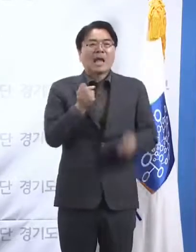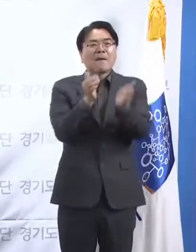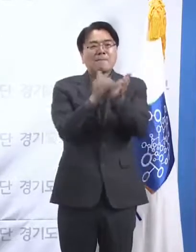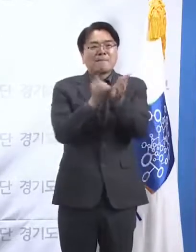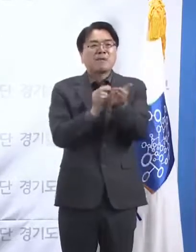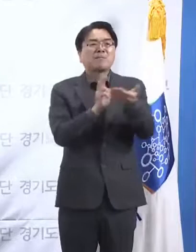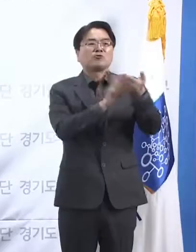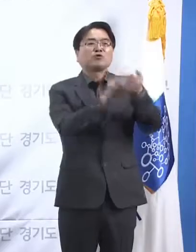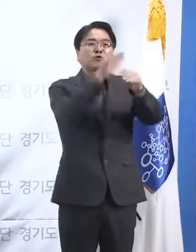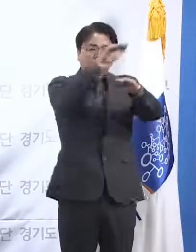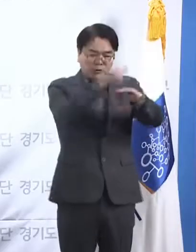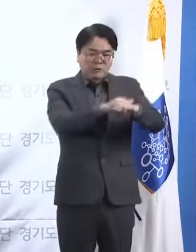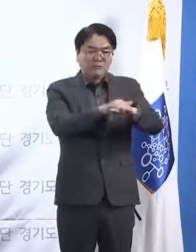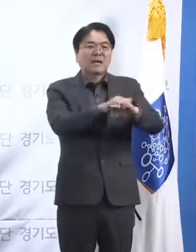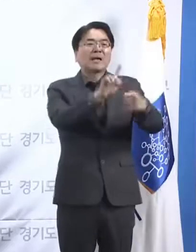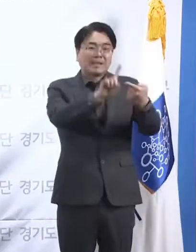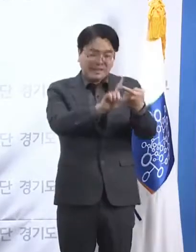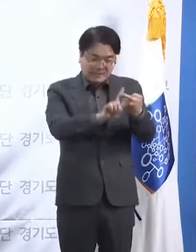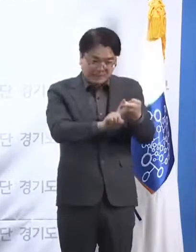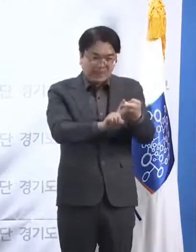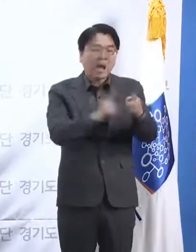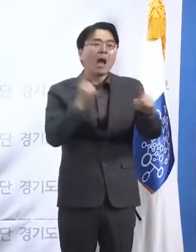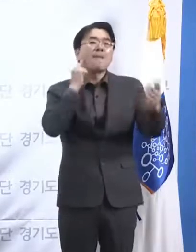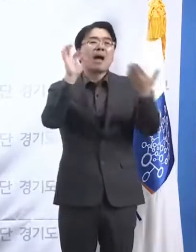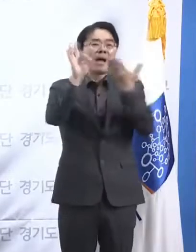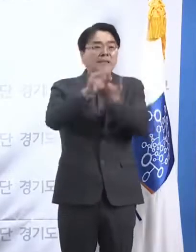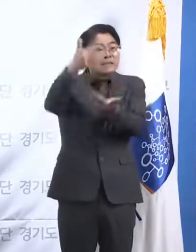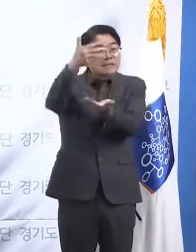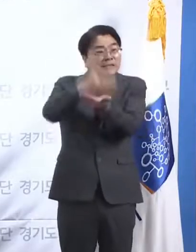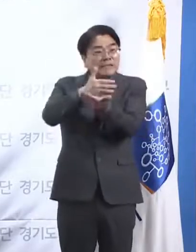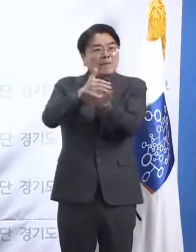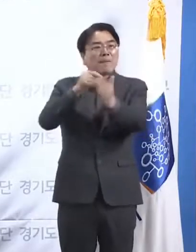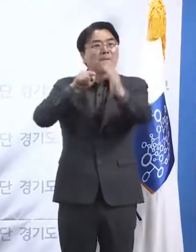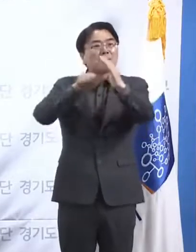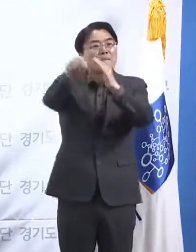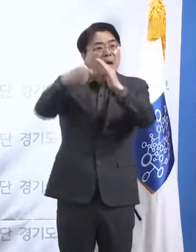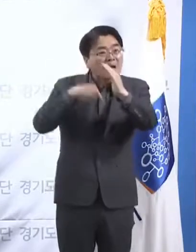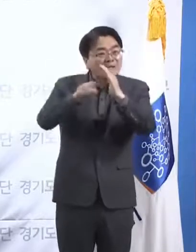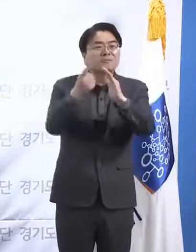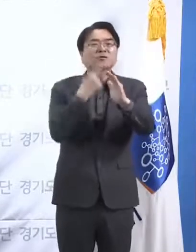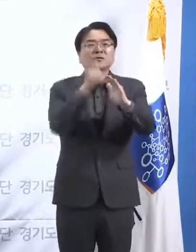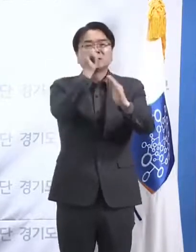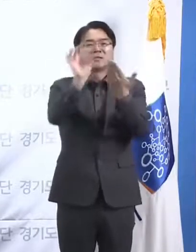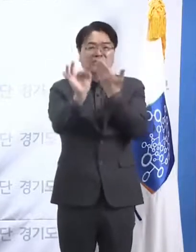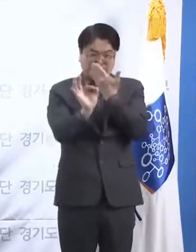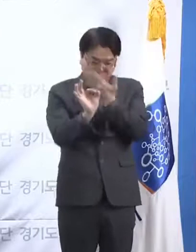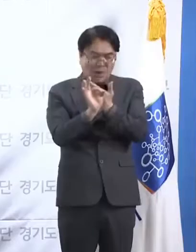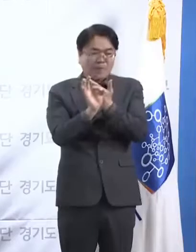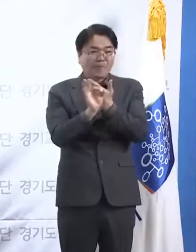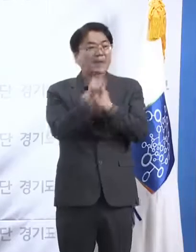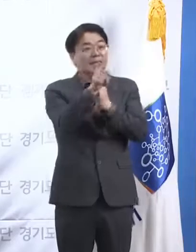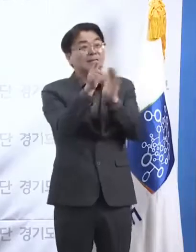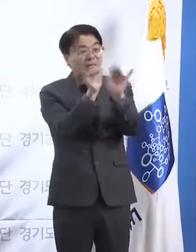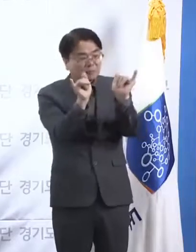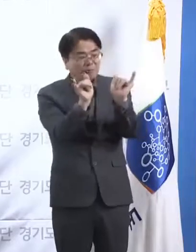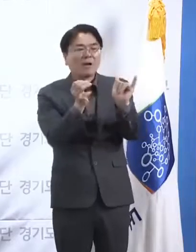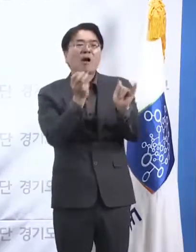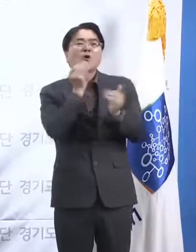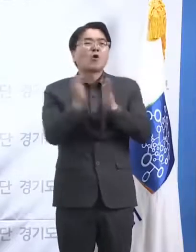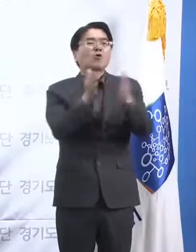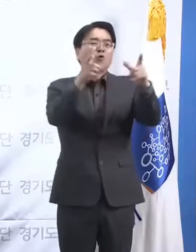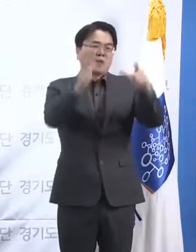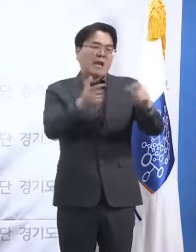또는 이태원동을 방문한 사실이 있는 것만으로도 경기도 내 모든 진료소,